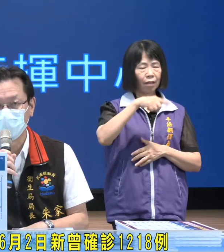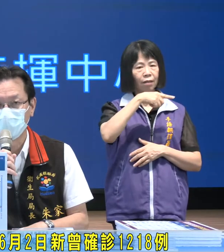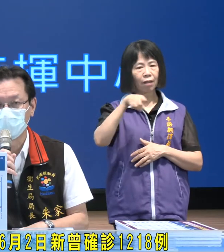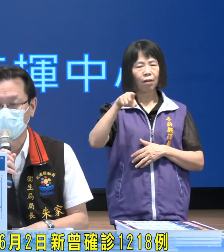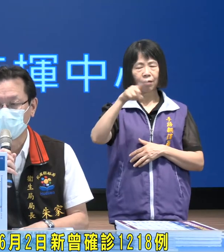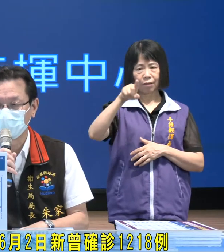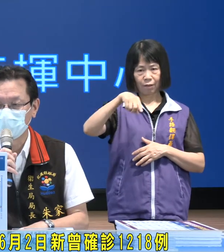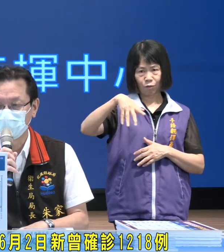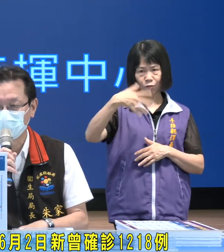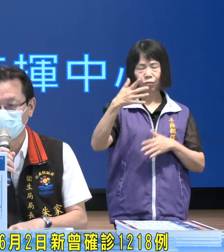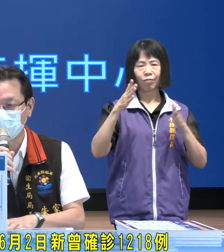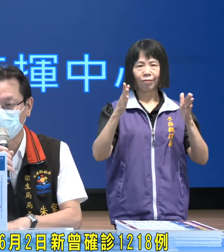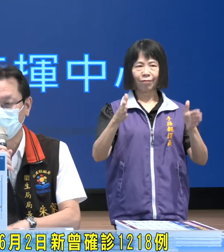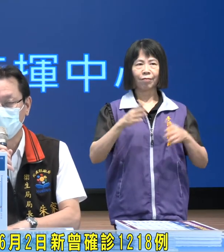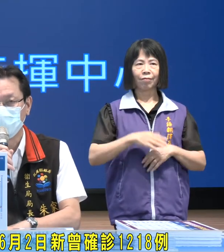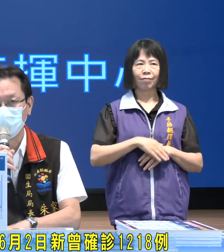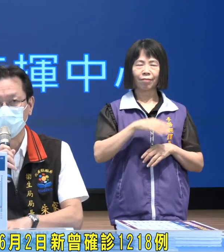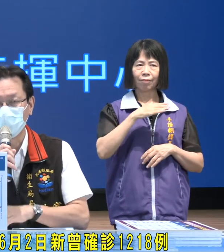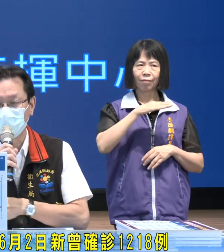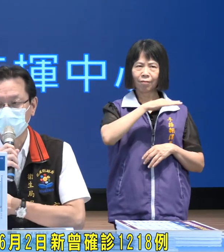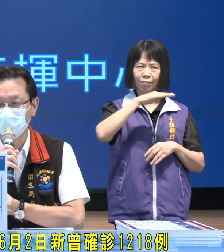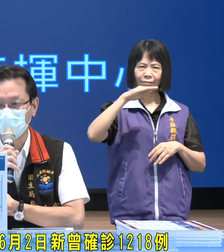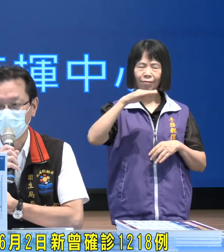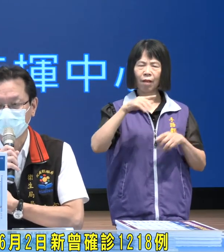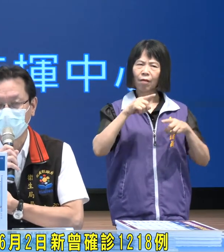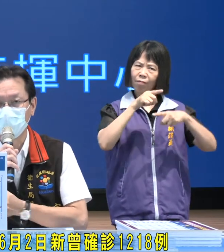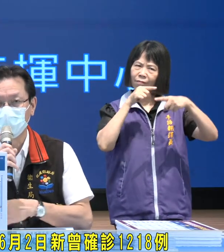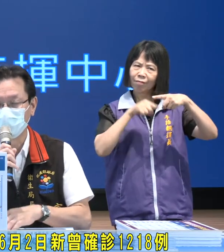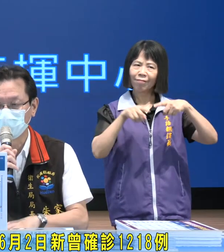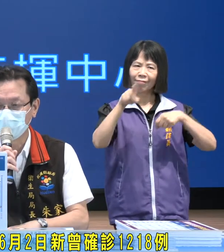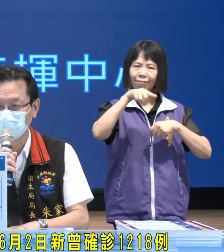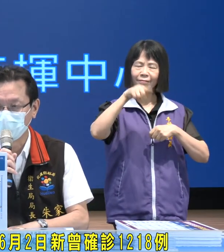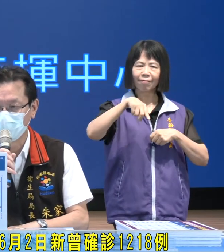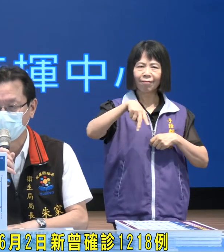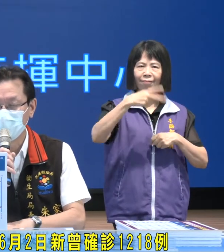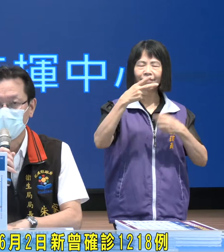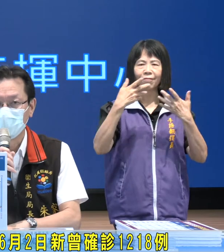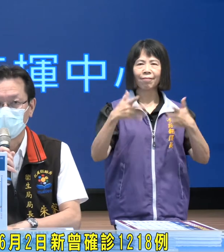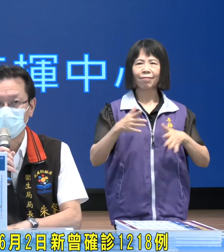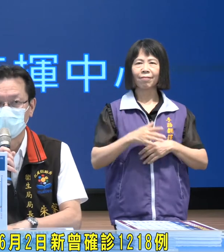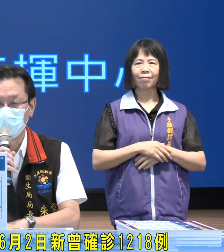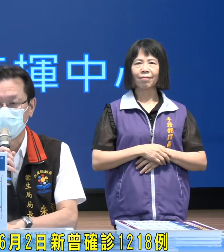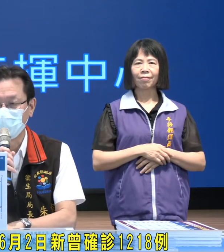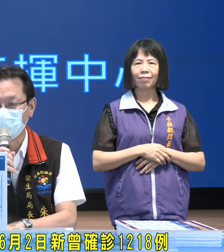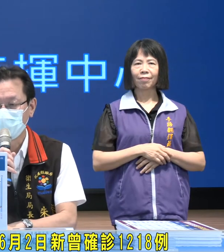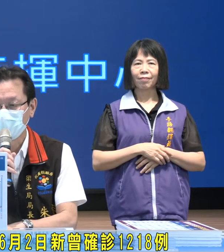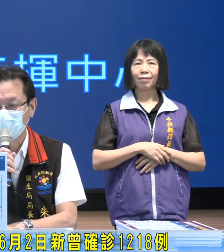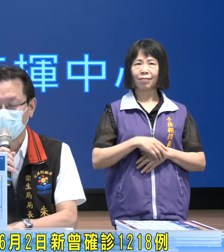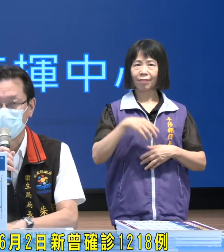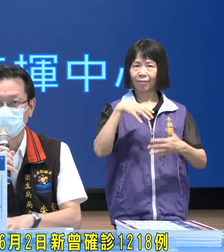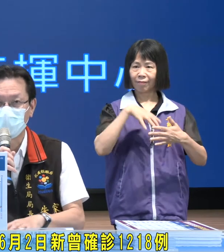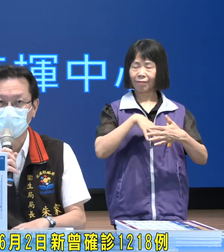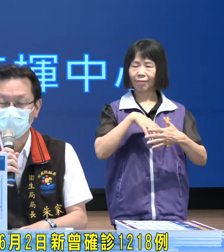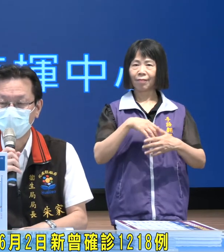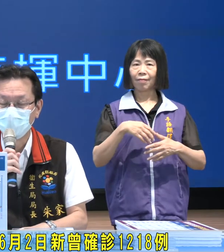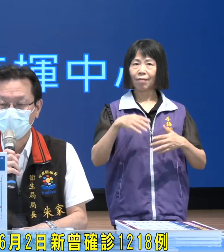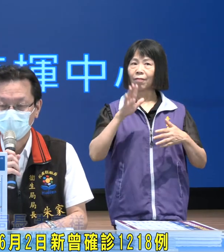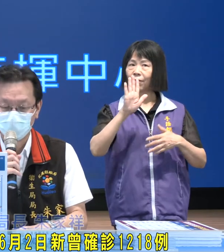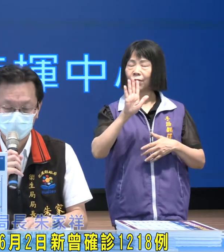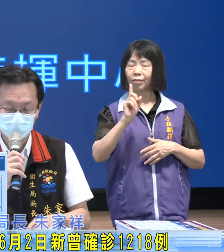朱家祥也指出，14岁以下的儿童确诊比例是偏高的，并且呼吁家长在回家时要注意消